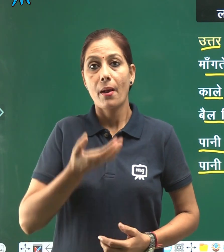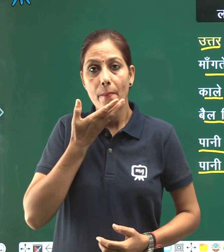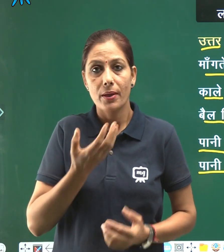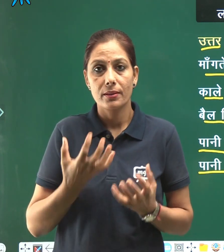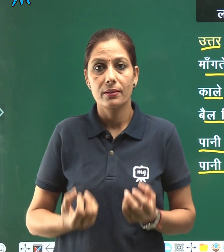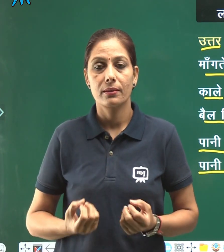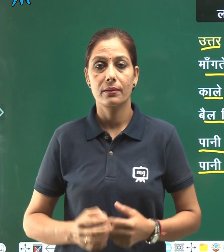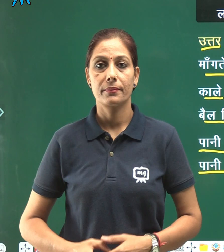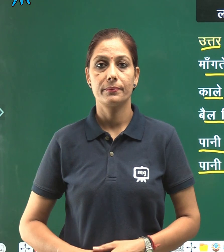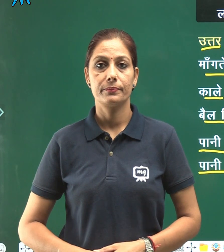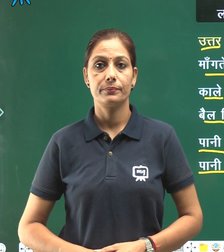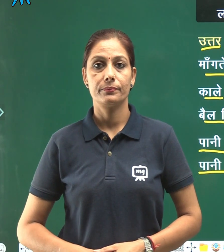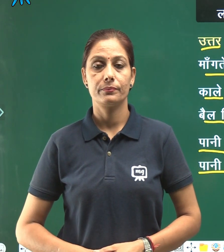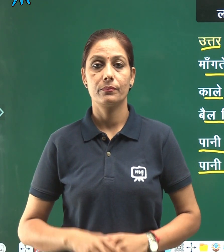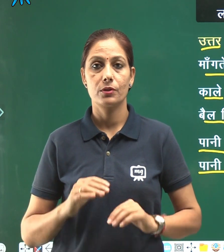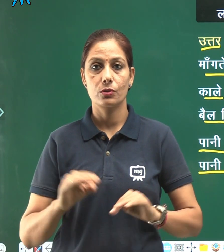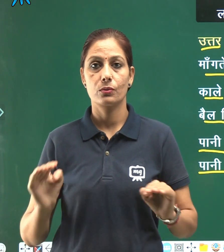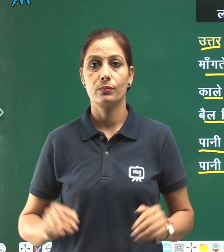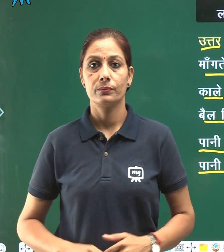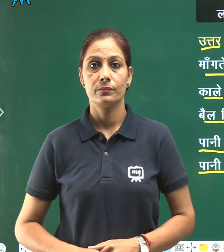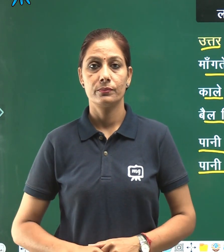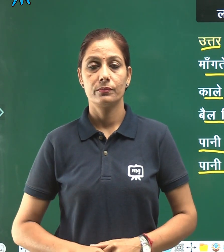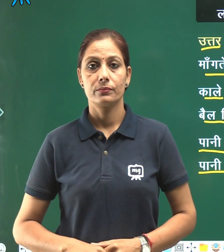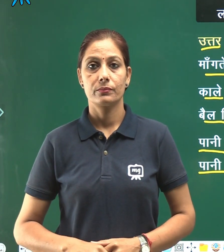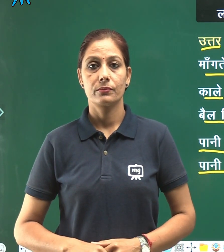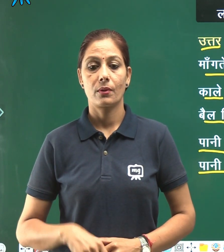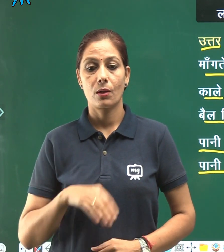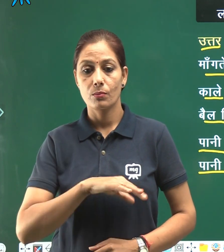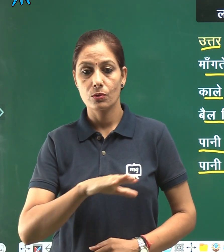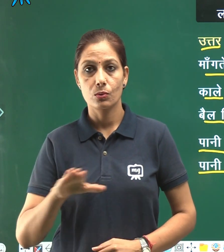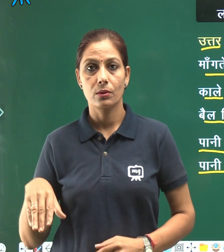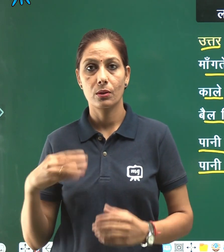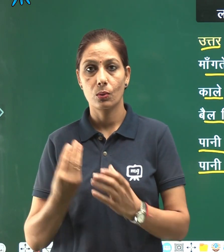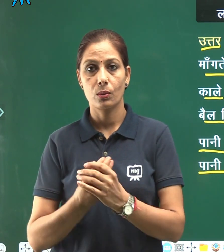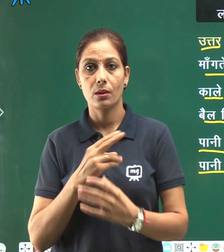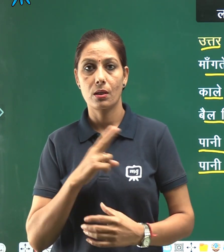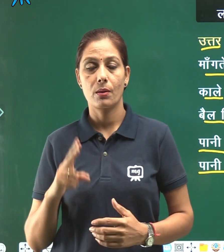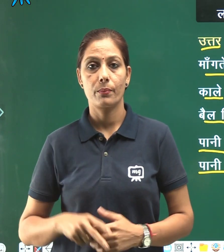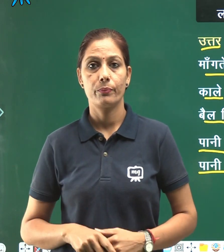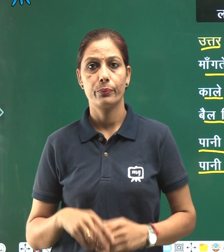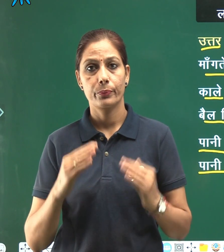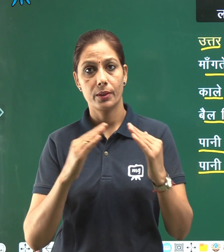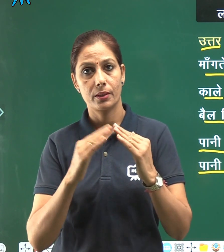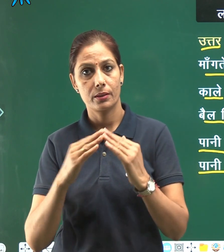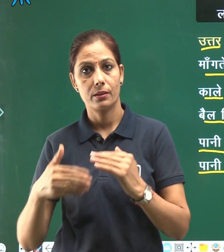पानी दे। बच्चों, इंद्रसेना जब घर घर